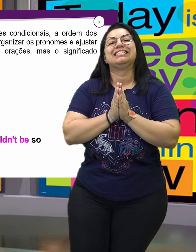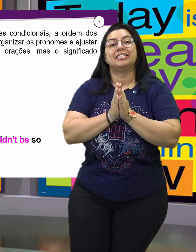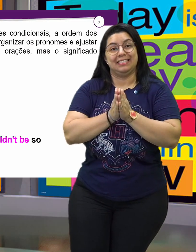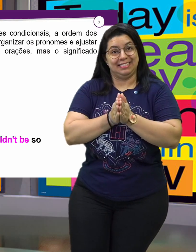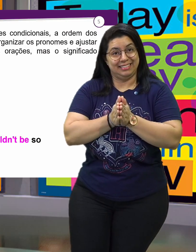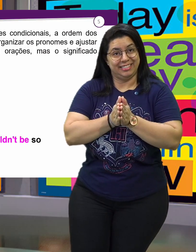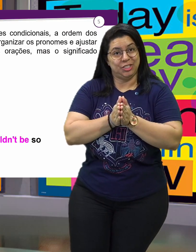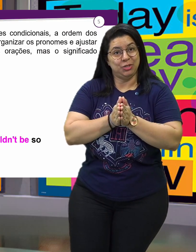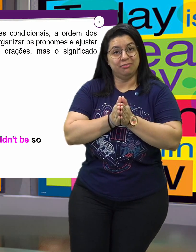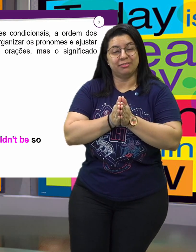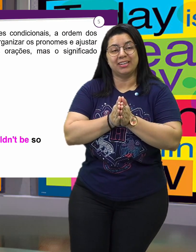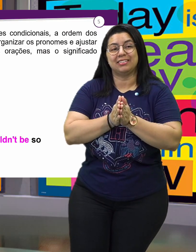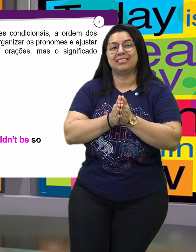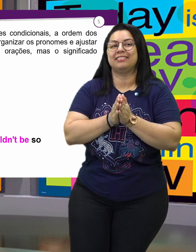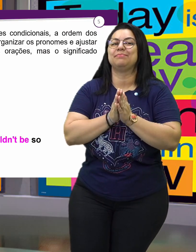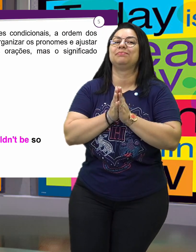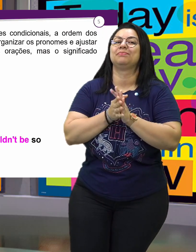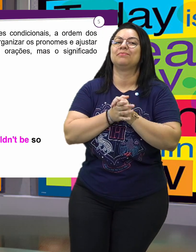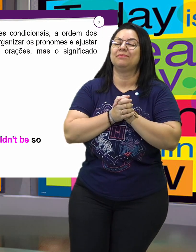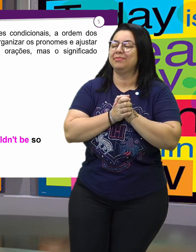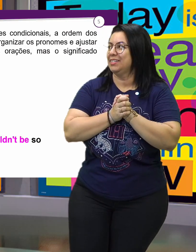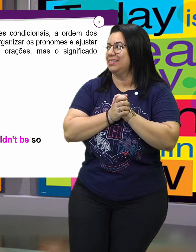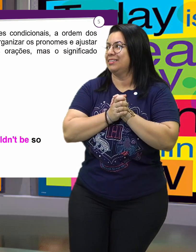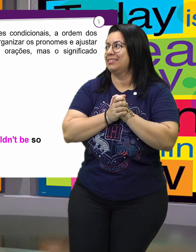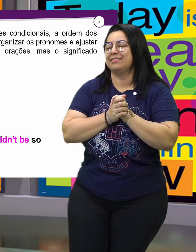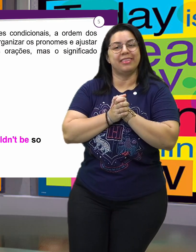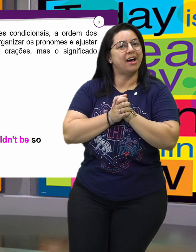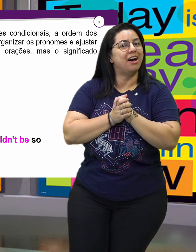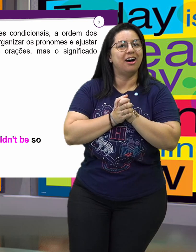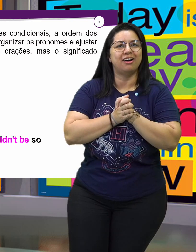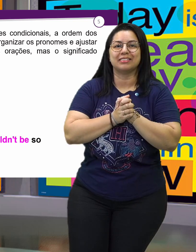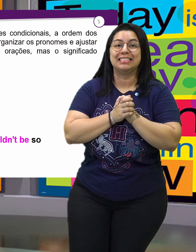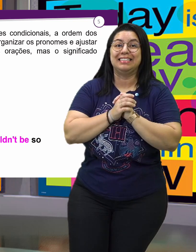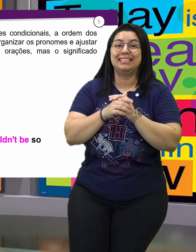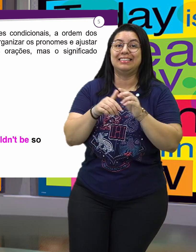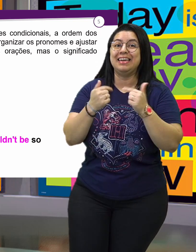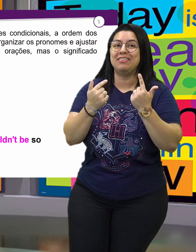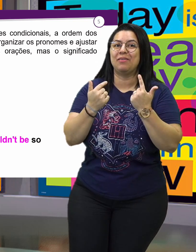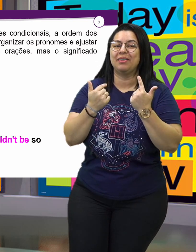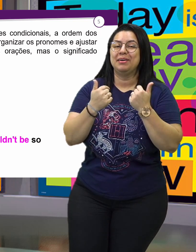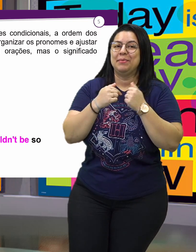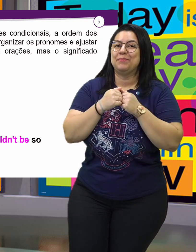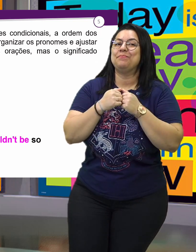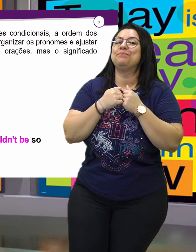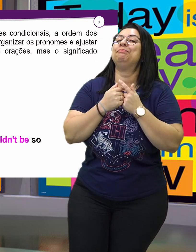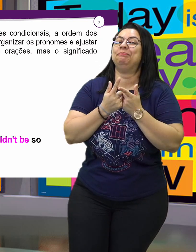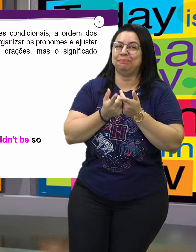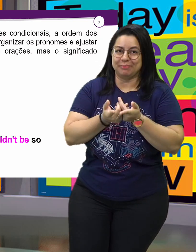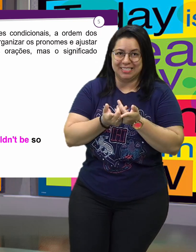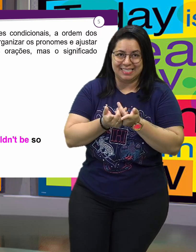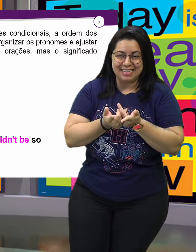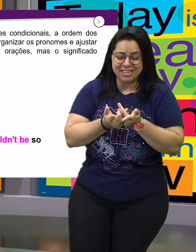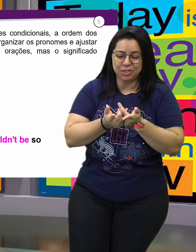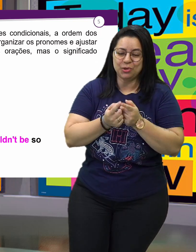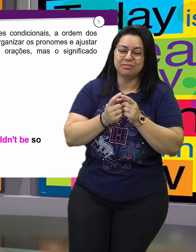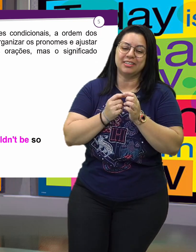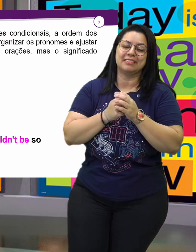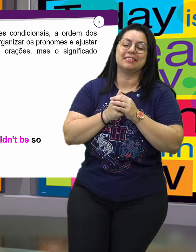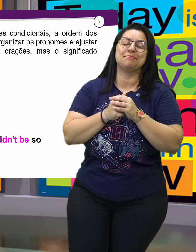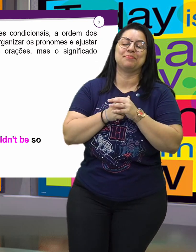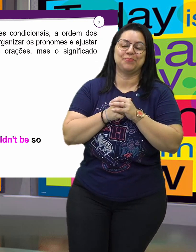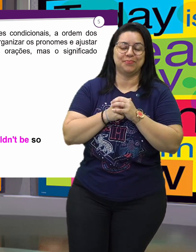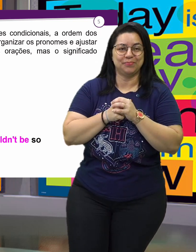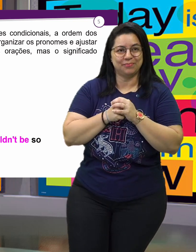se chovesse... Choveu ainda? Não. A gente está trabalhando com algo hipotético. Na